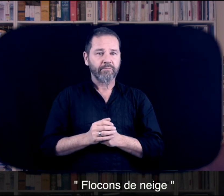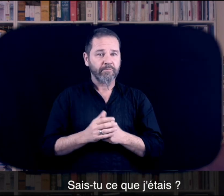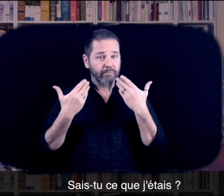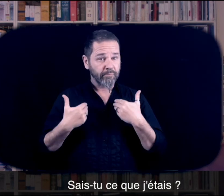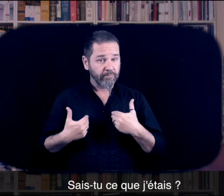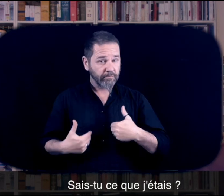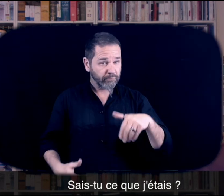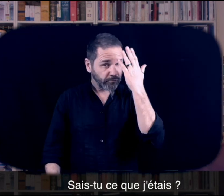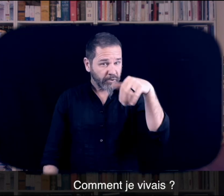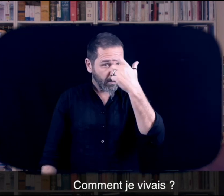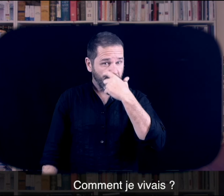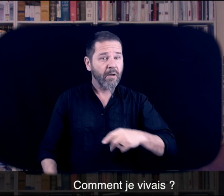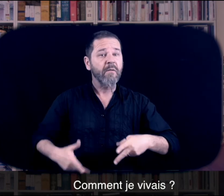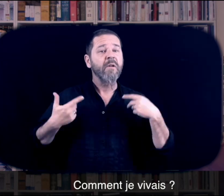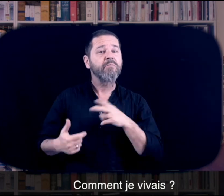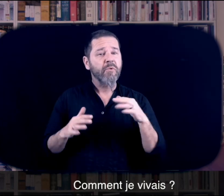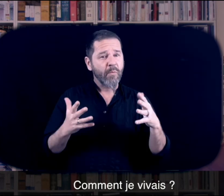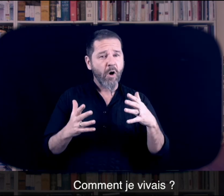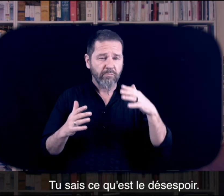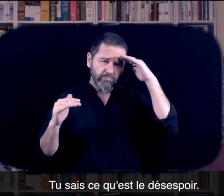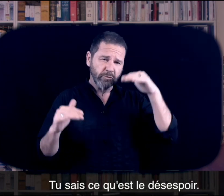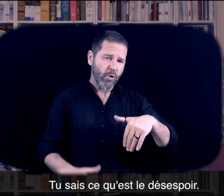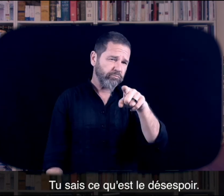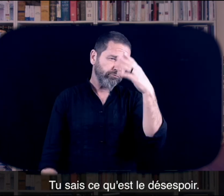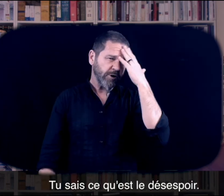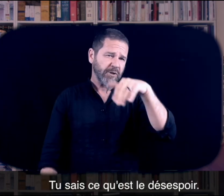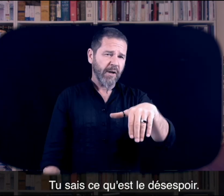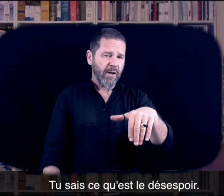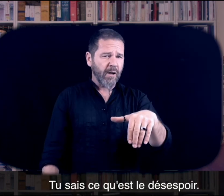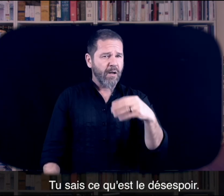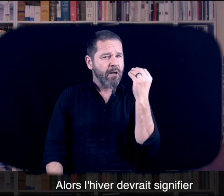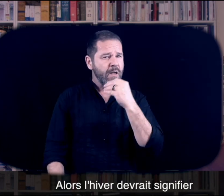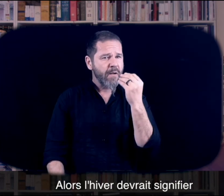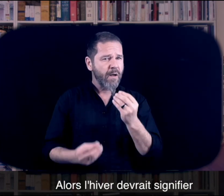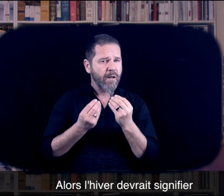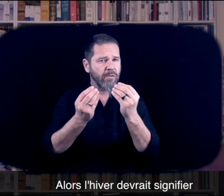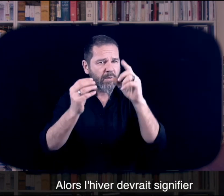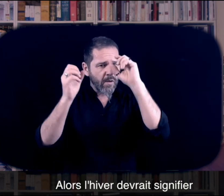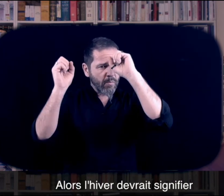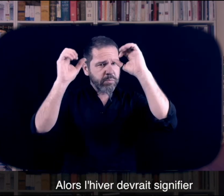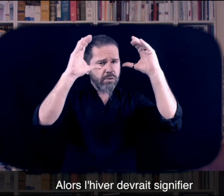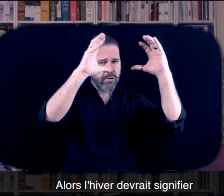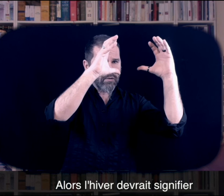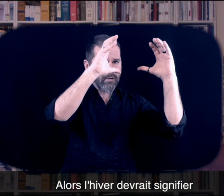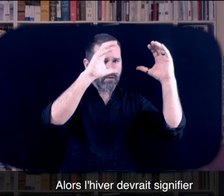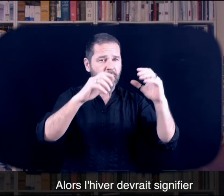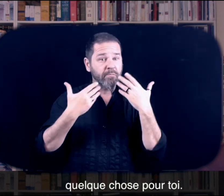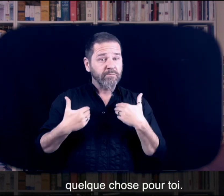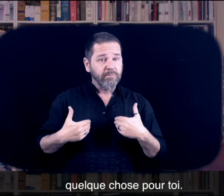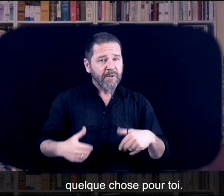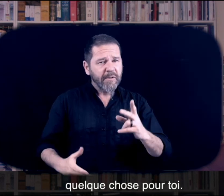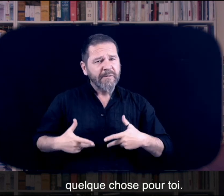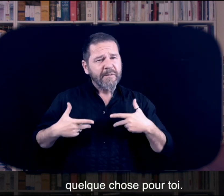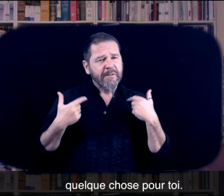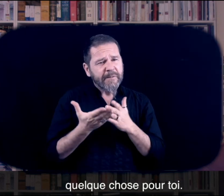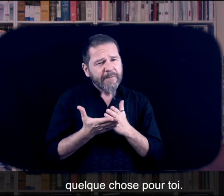Sais-tu ce que j'étais, comment je vivais? Tu sais ce qu'est le désespoir, alors l'hiver devrait signifier quelque chose pour